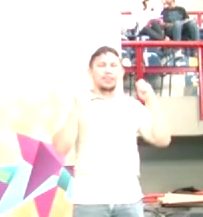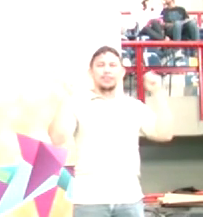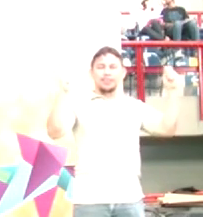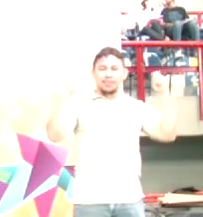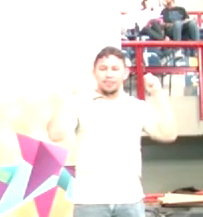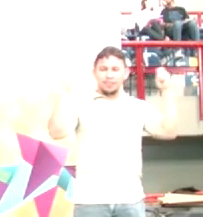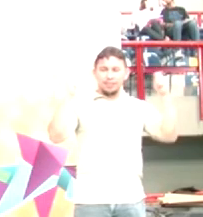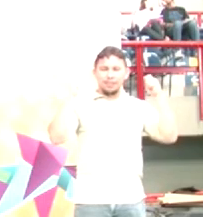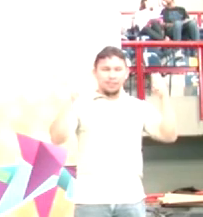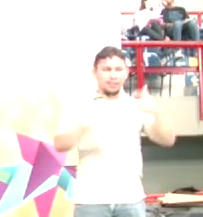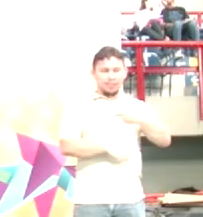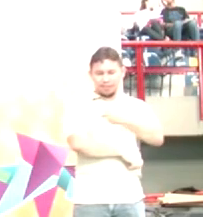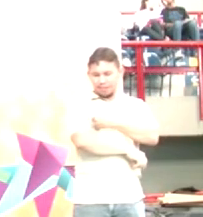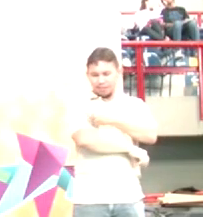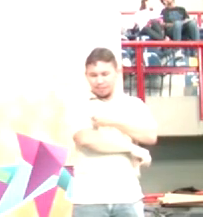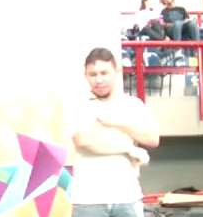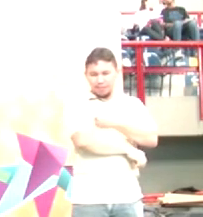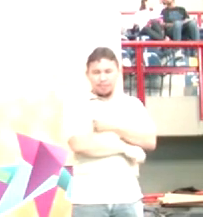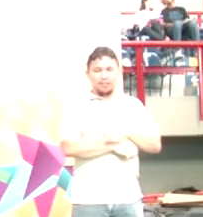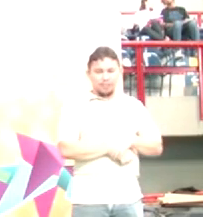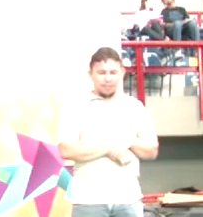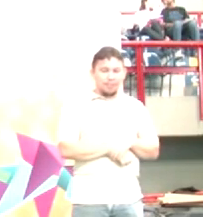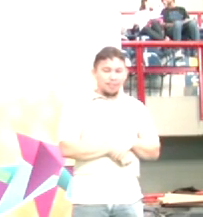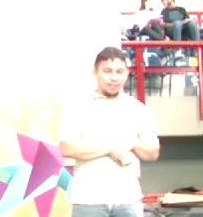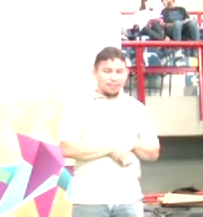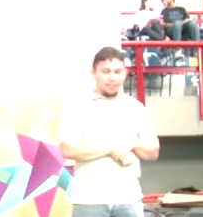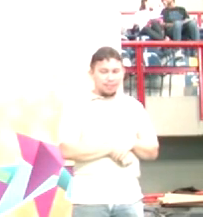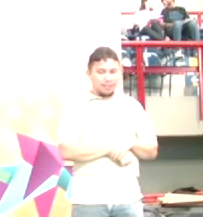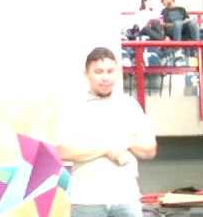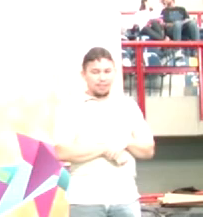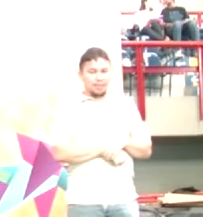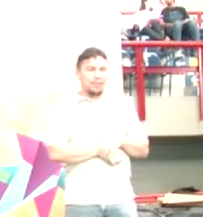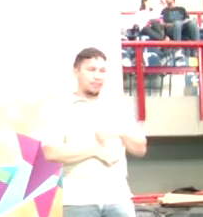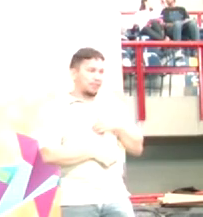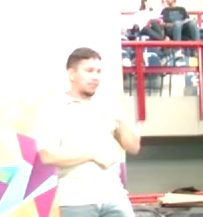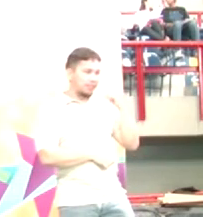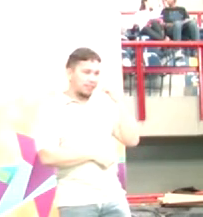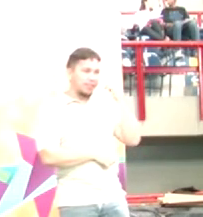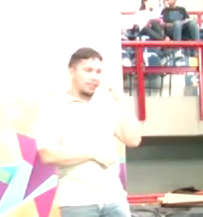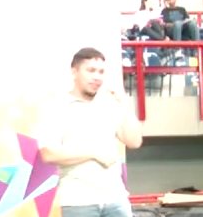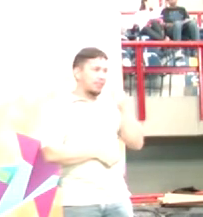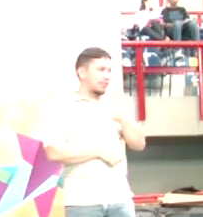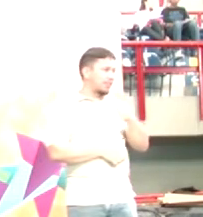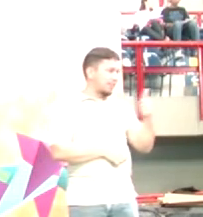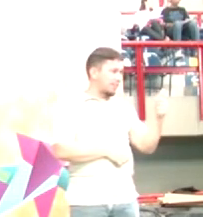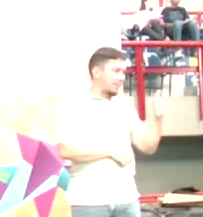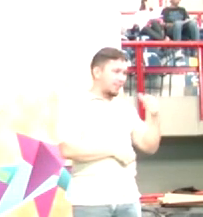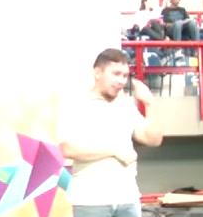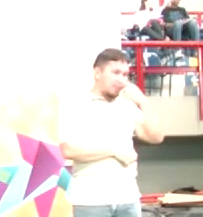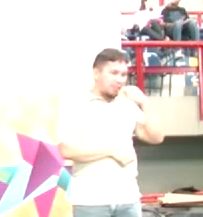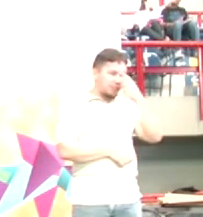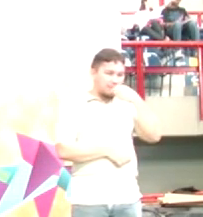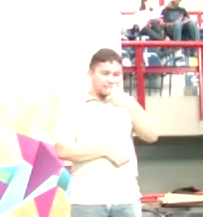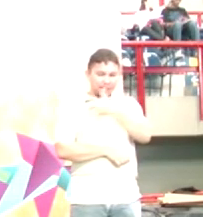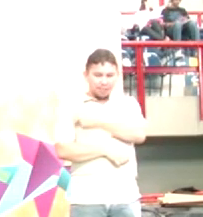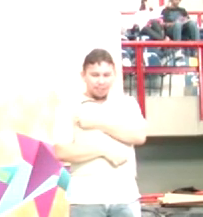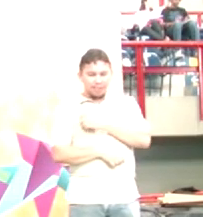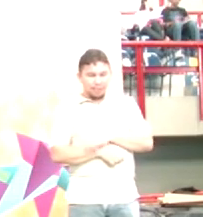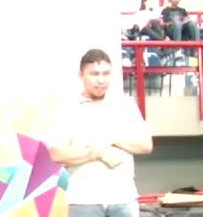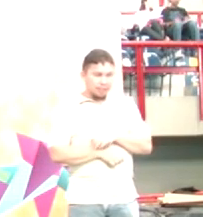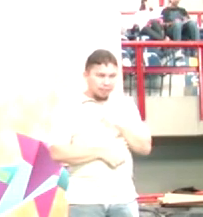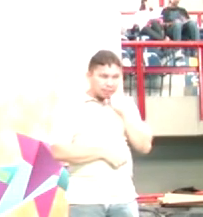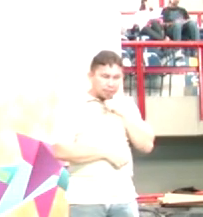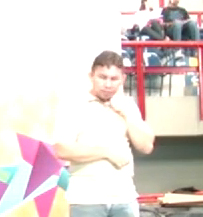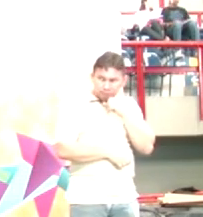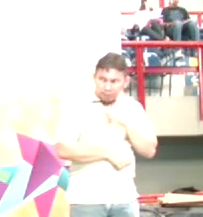de vacinação. Aí, aqui hoje é normal, né? Contra a gripe, né? Aí muito